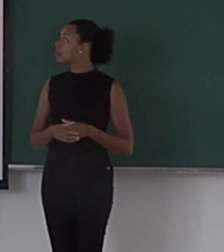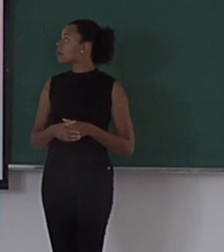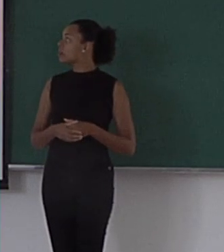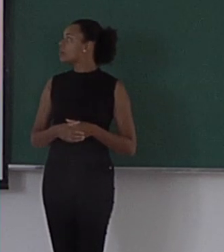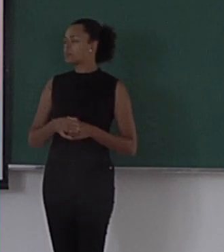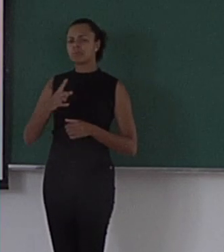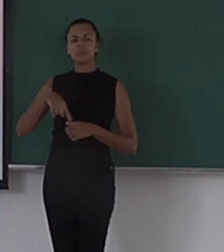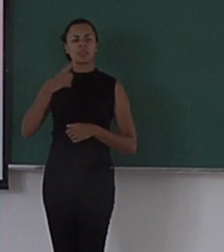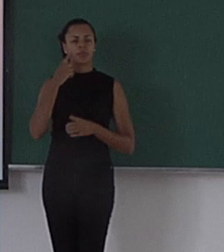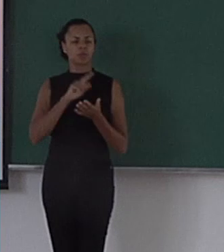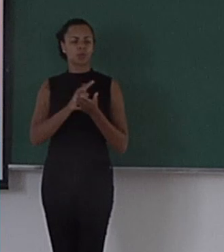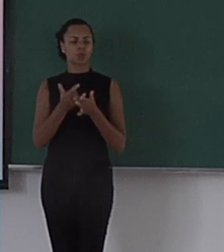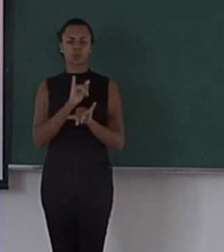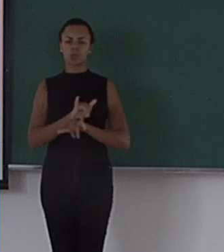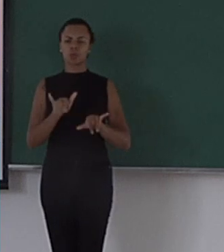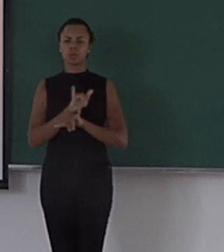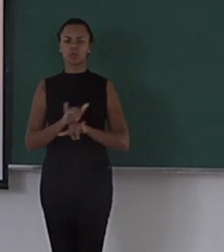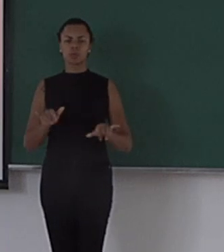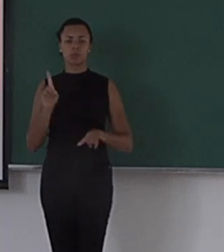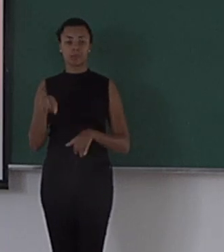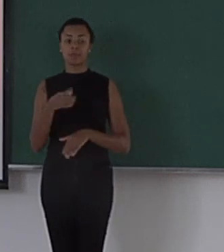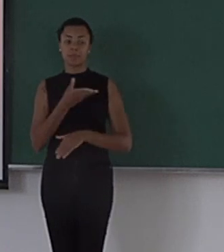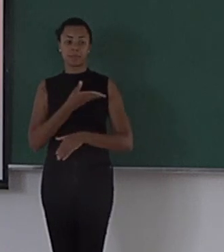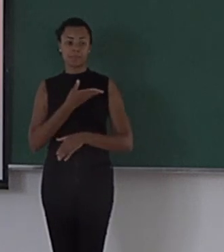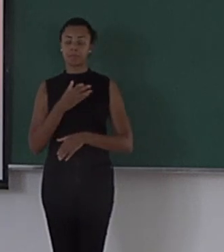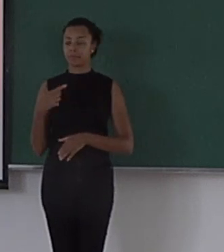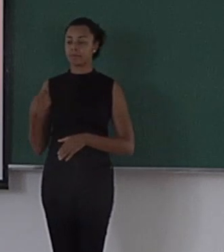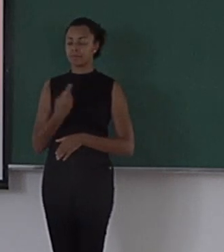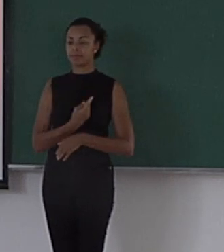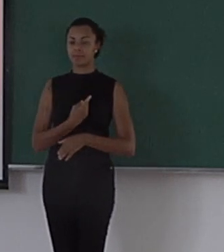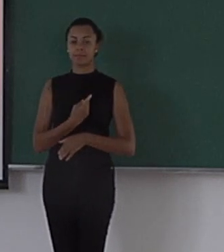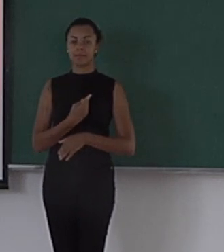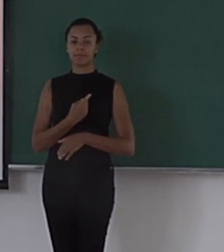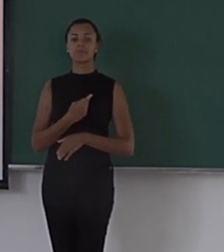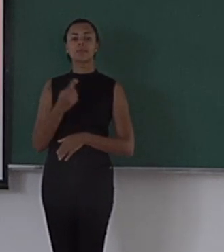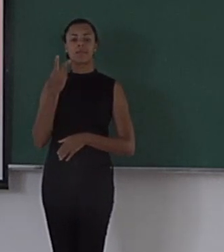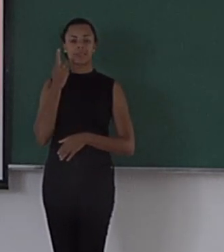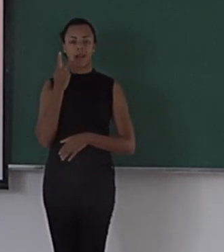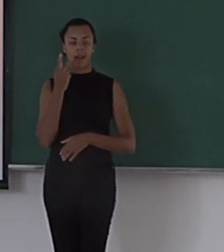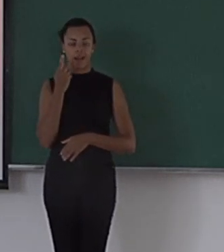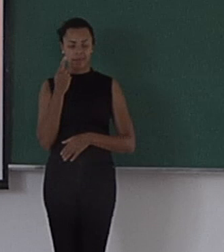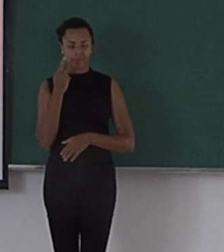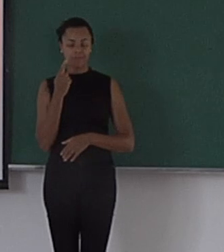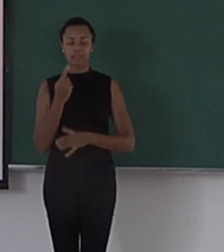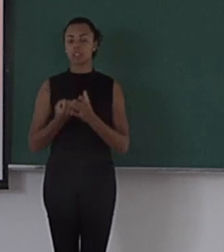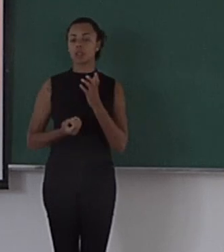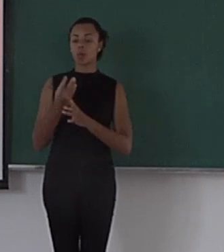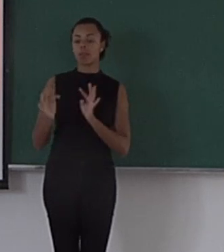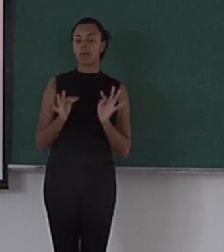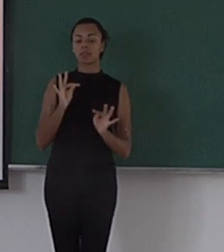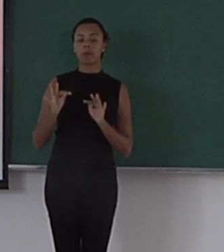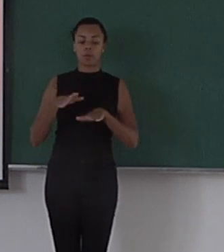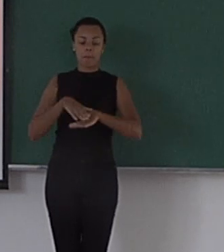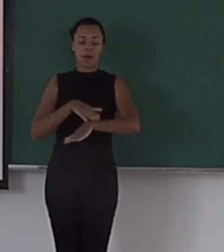devem ter visto isso na mídia, isso é um amigo nosso, lá do Ceará, que desenvolveu o tratamento de